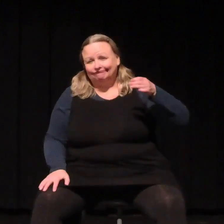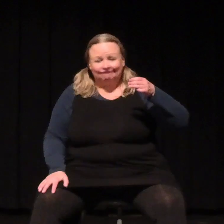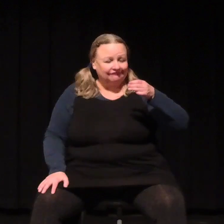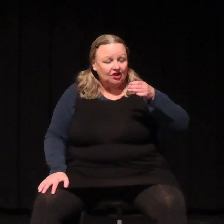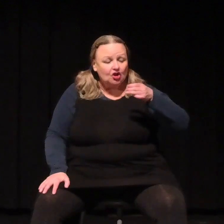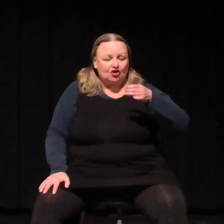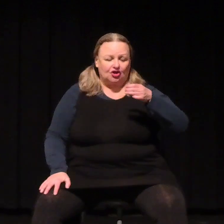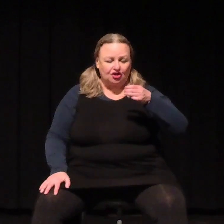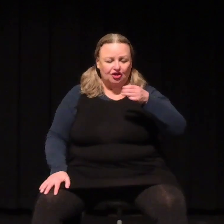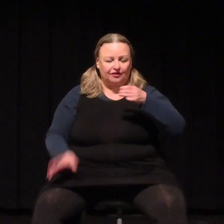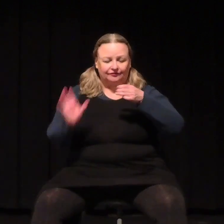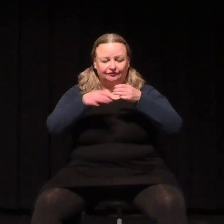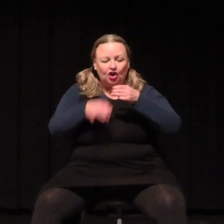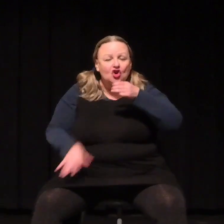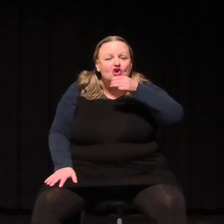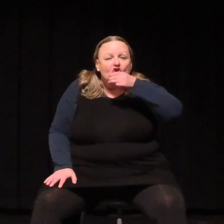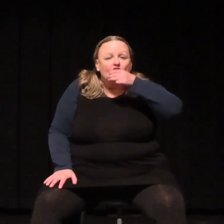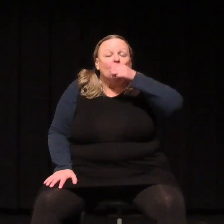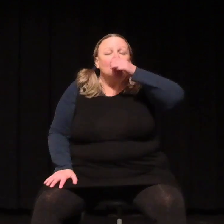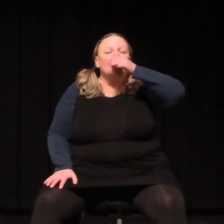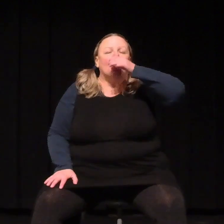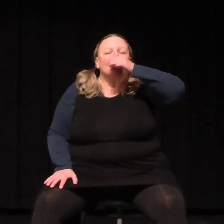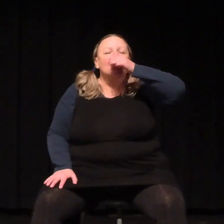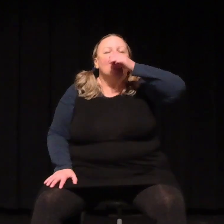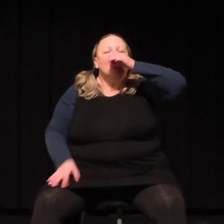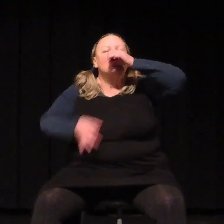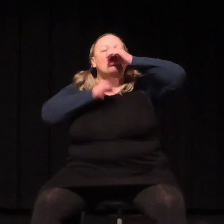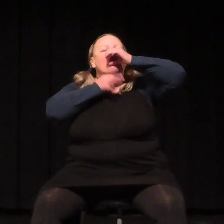Oh, du bon lait.